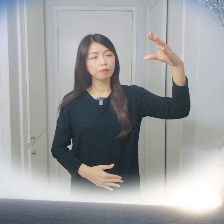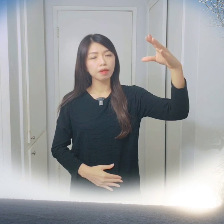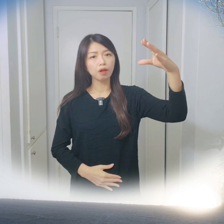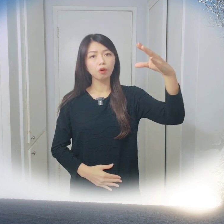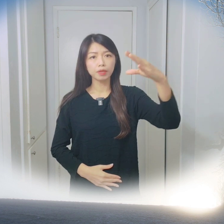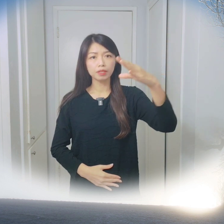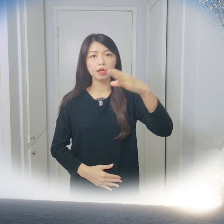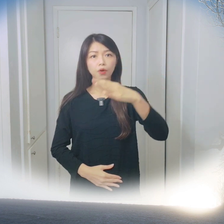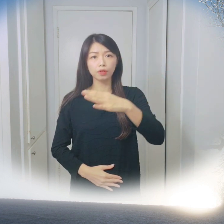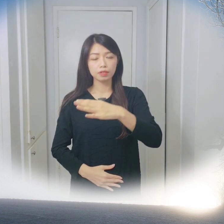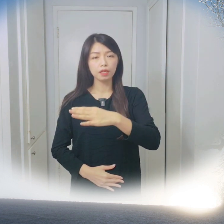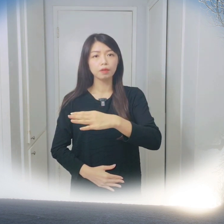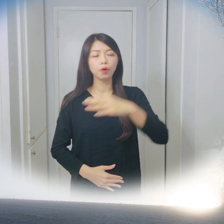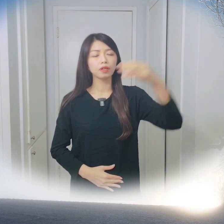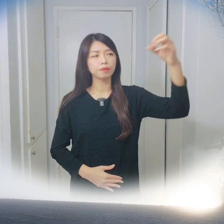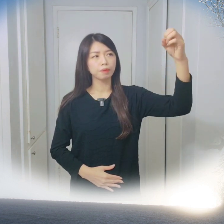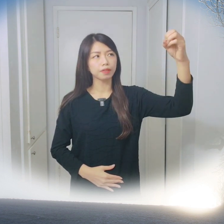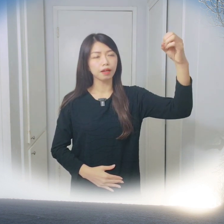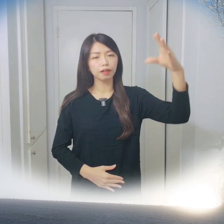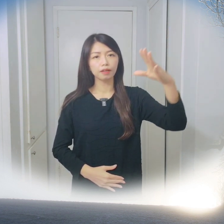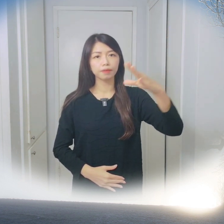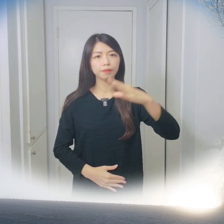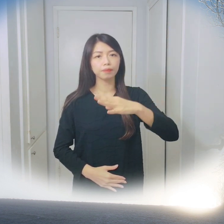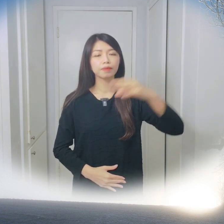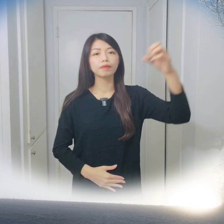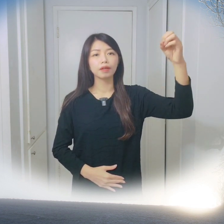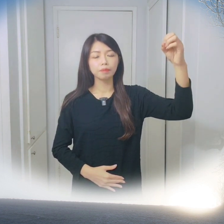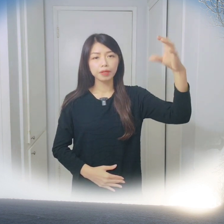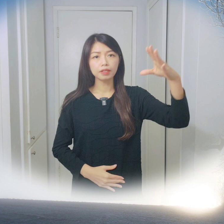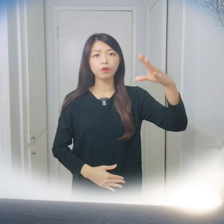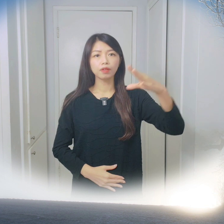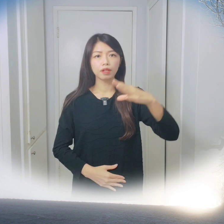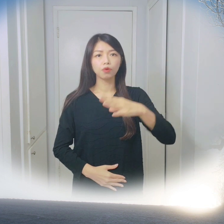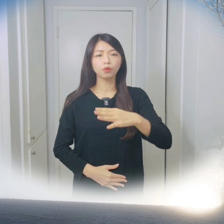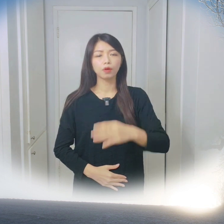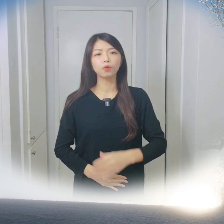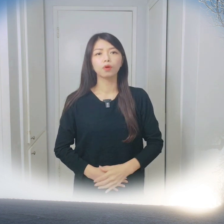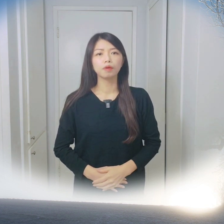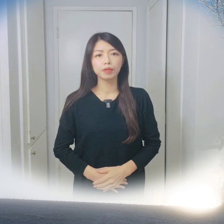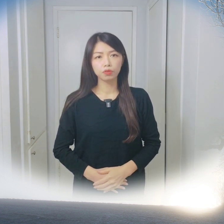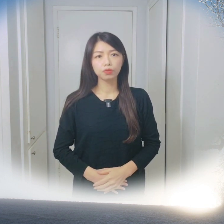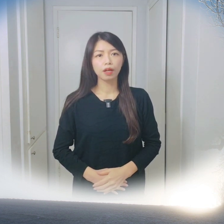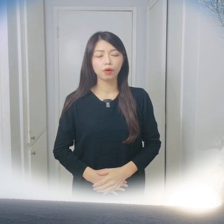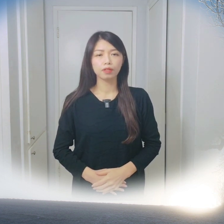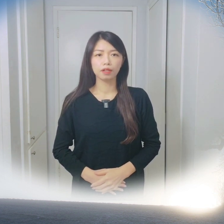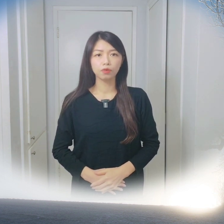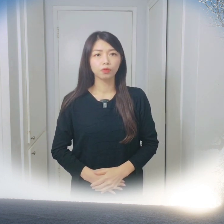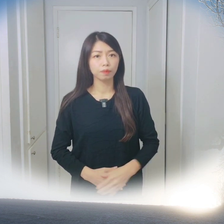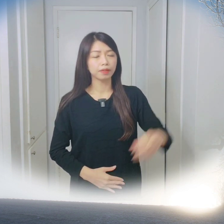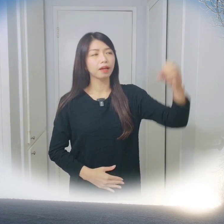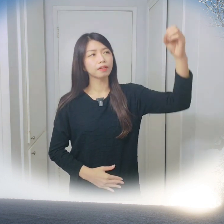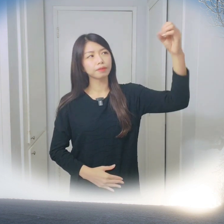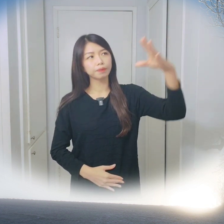불이 켜지면서 빛이 내려오듯이 표현하시면 됩니다. 빛이라고 하는 뜻의 수어도 되고 비추다라고 하는 뜻의